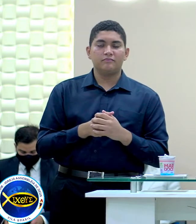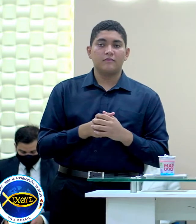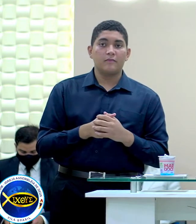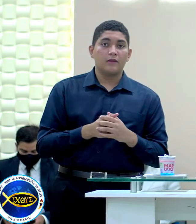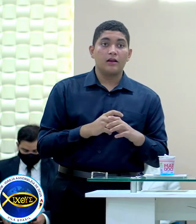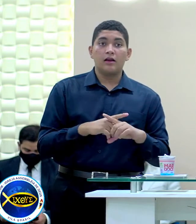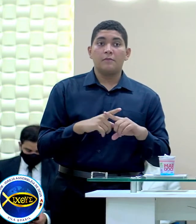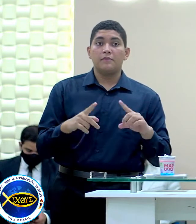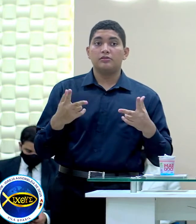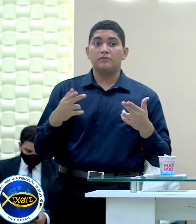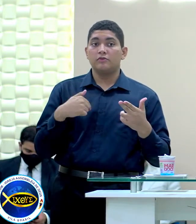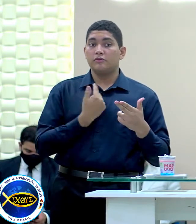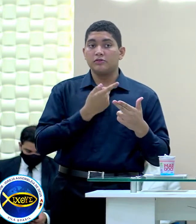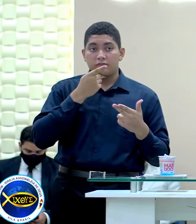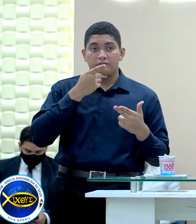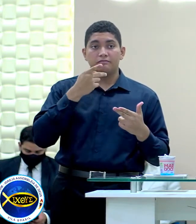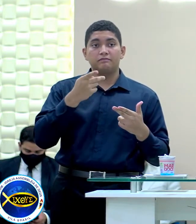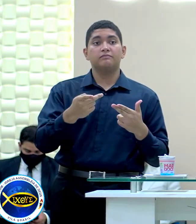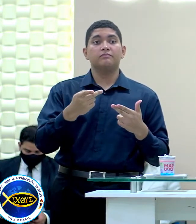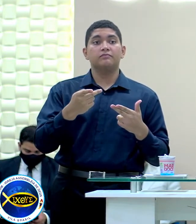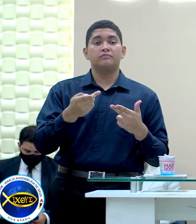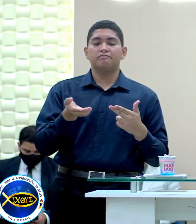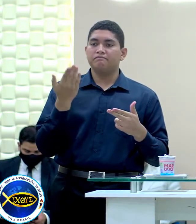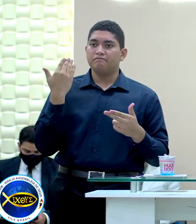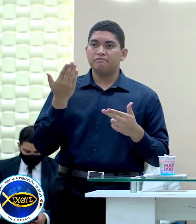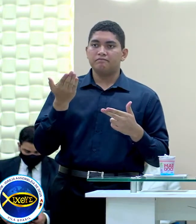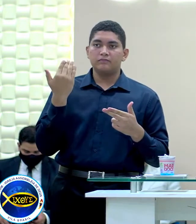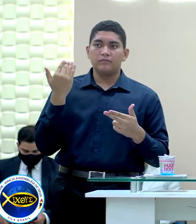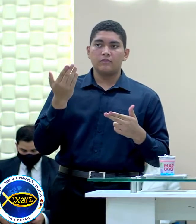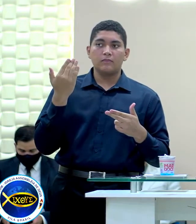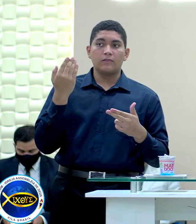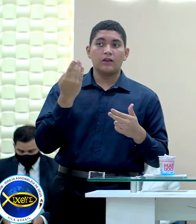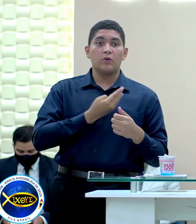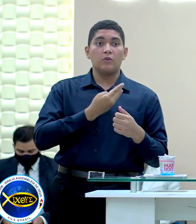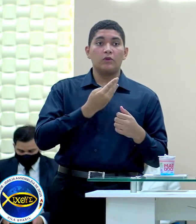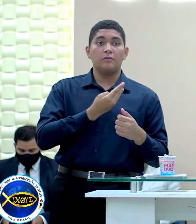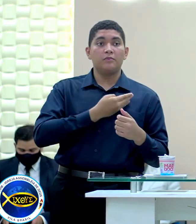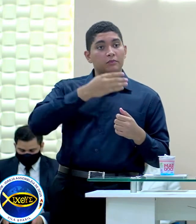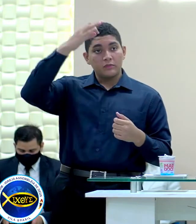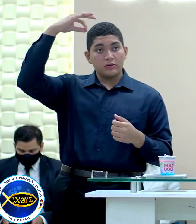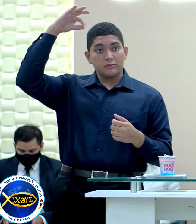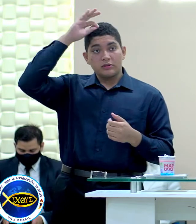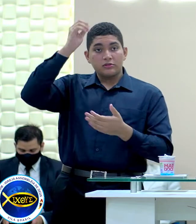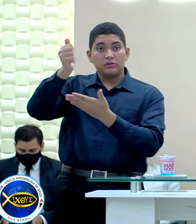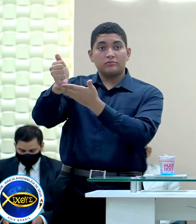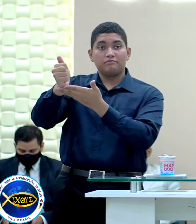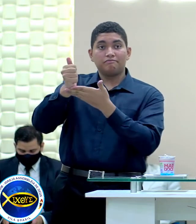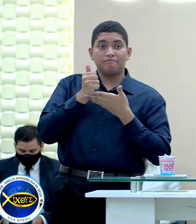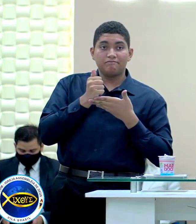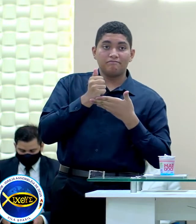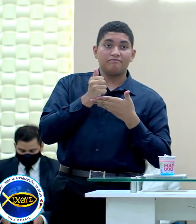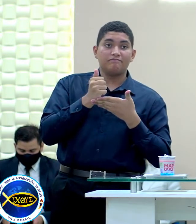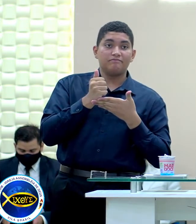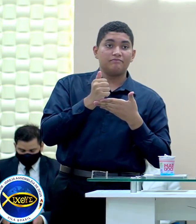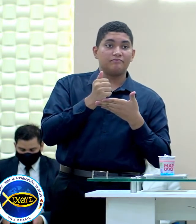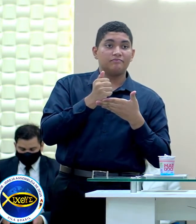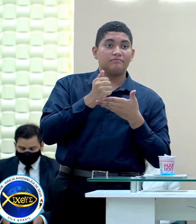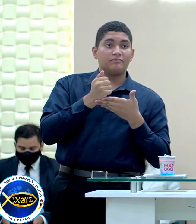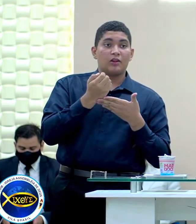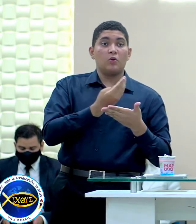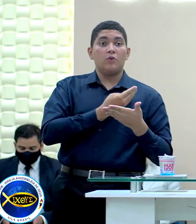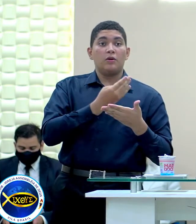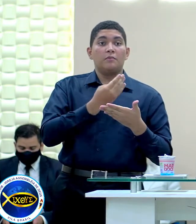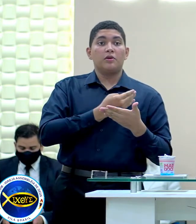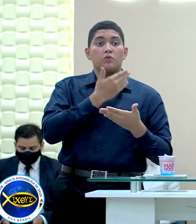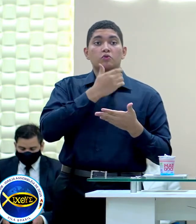nós falamos agora há pouco, o amigo do noivo nos ajuda. O amigo do noivo nos